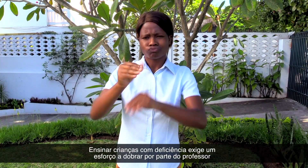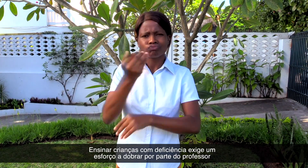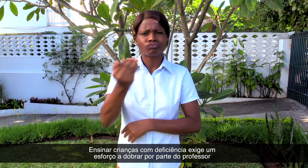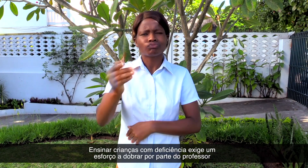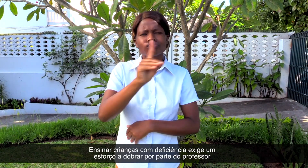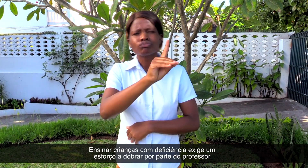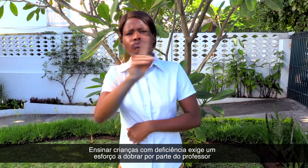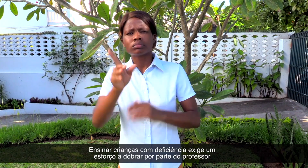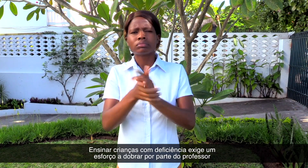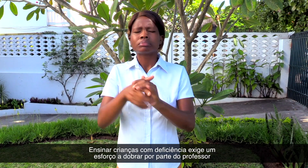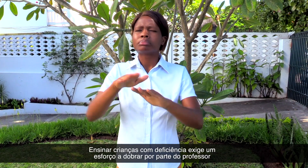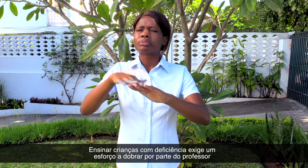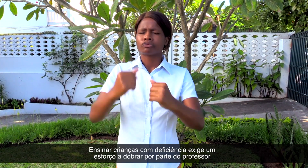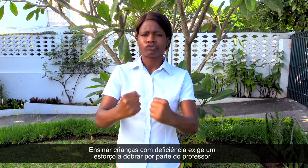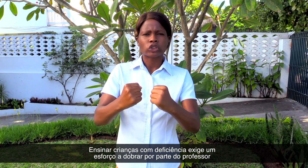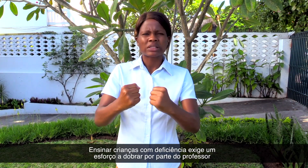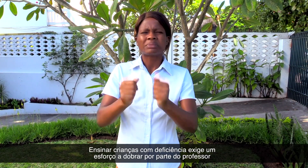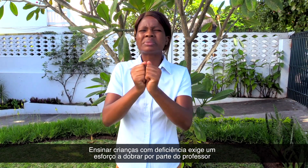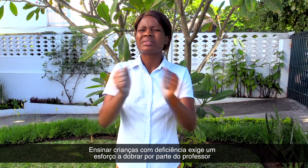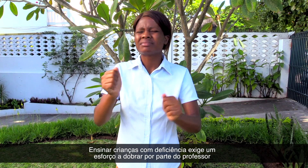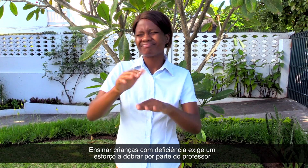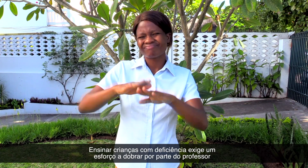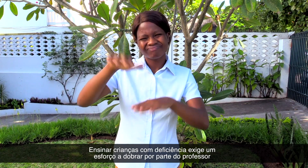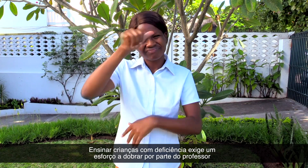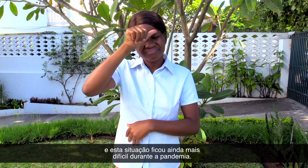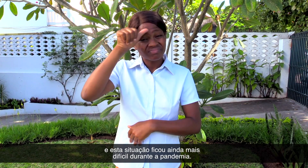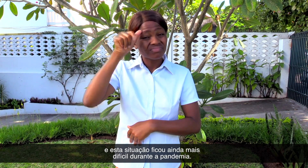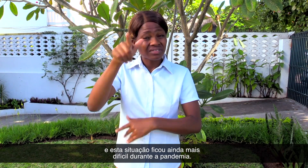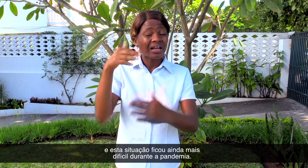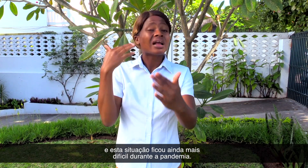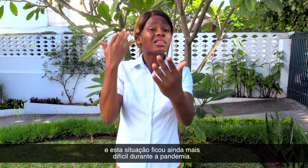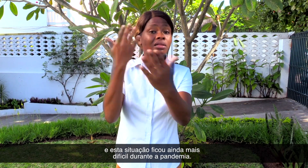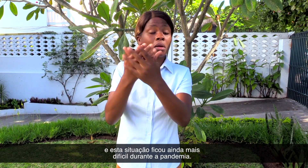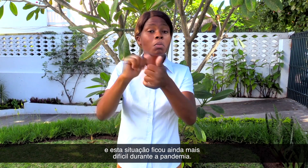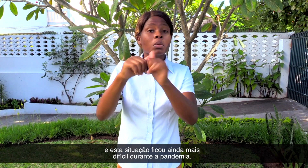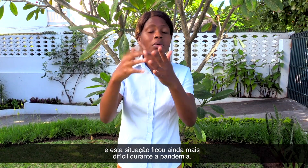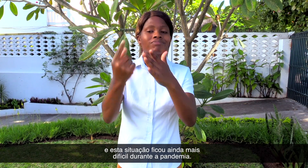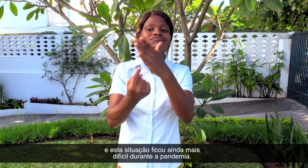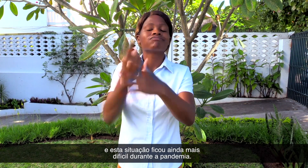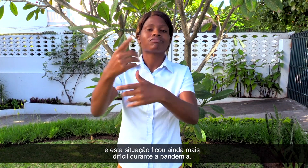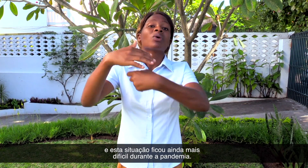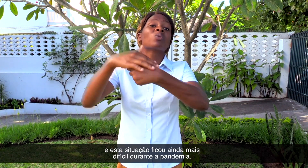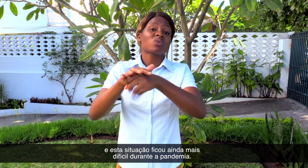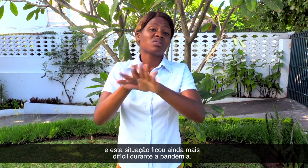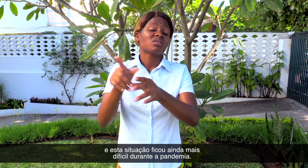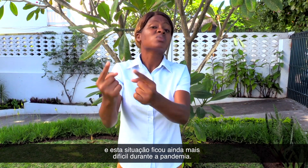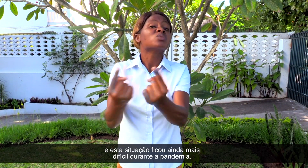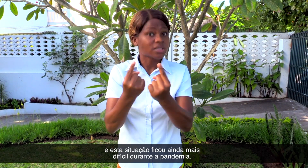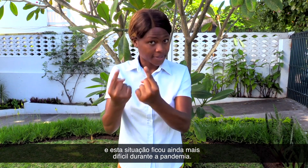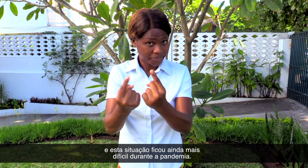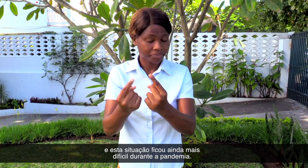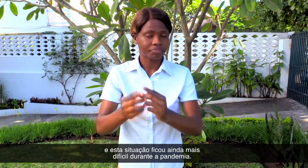Ensinar crianças com deficiência exige um esforço a dobrar por parte do professor e esta situação ficou ainda mais difícil durante a